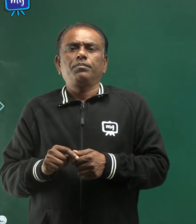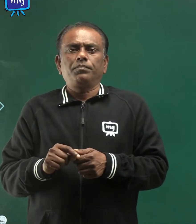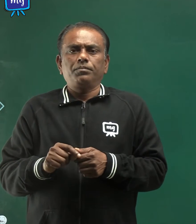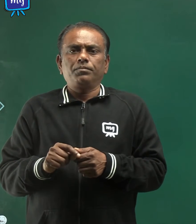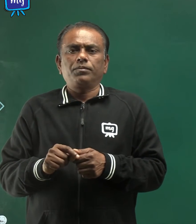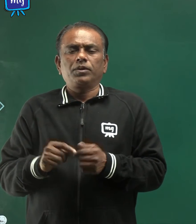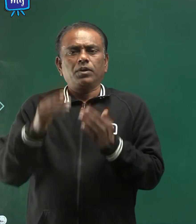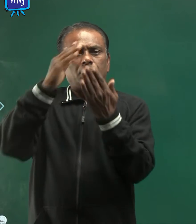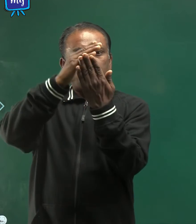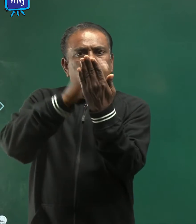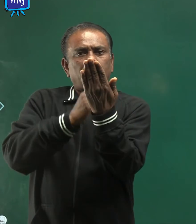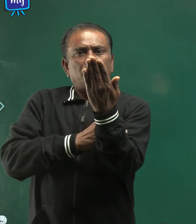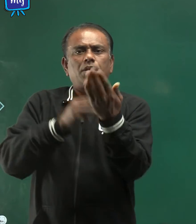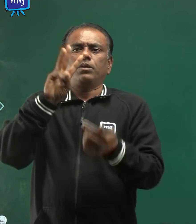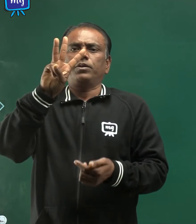चरण 3